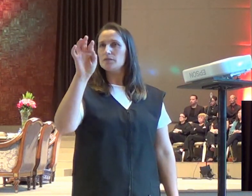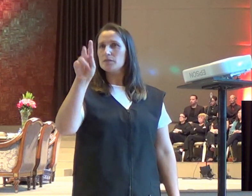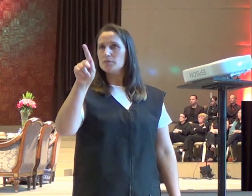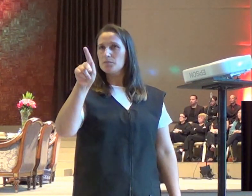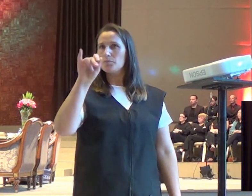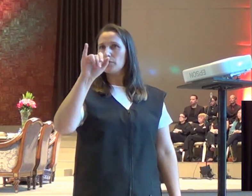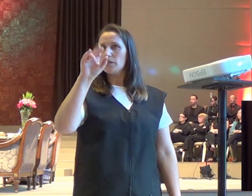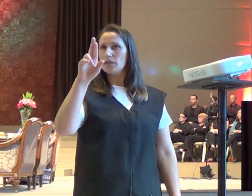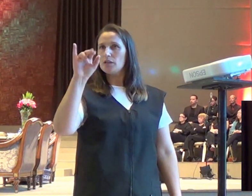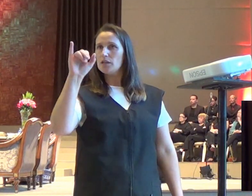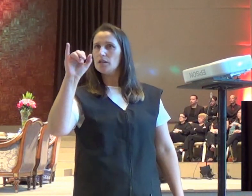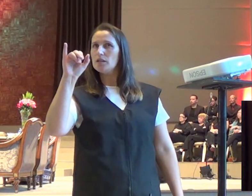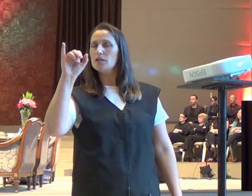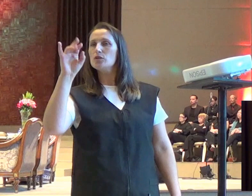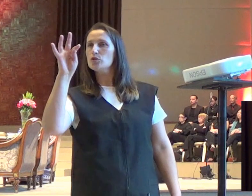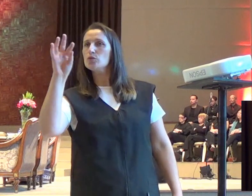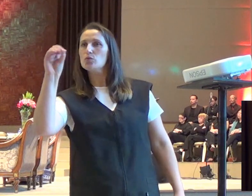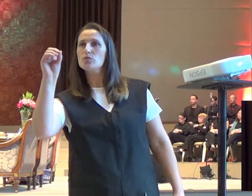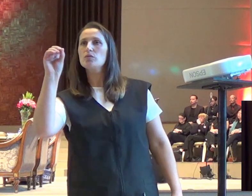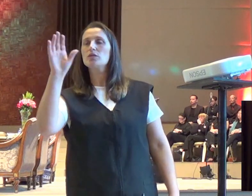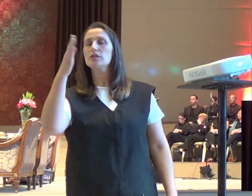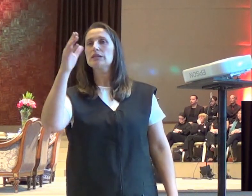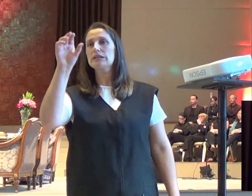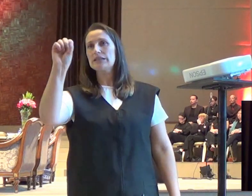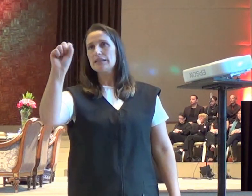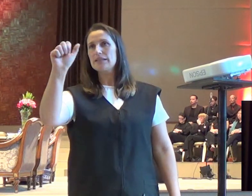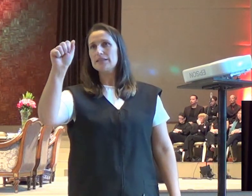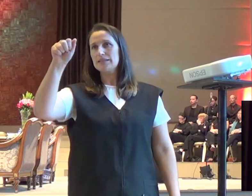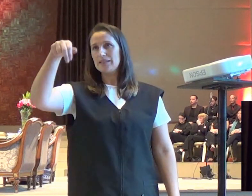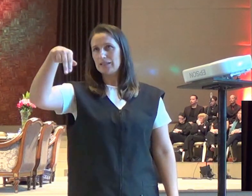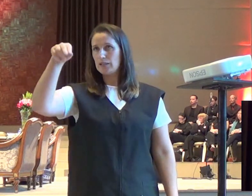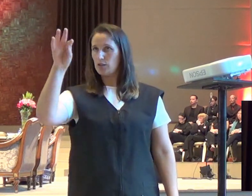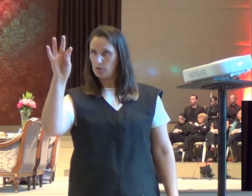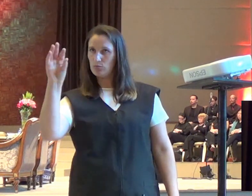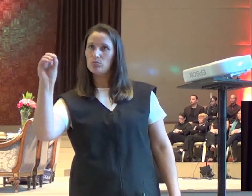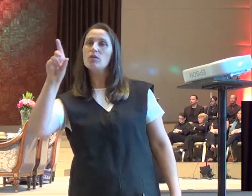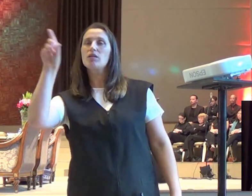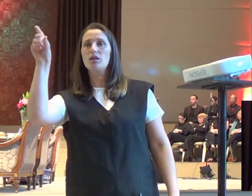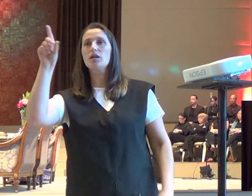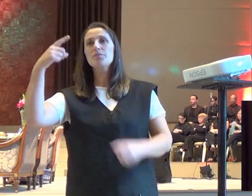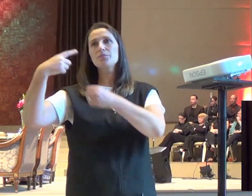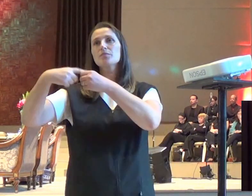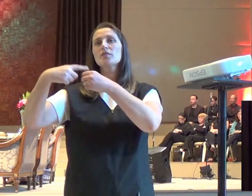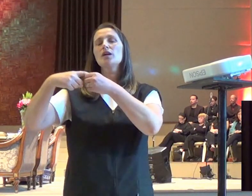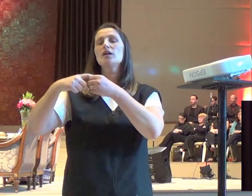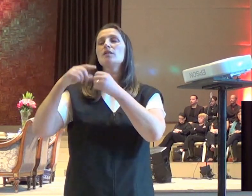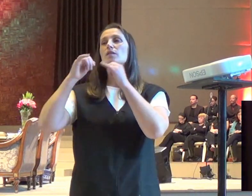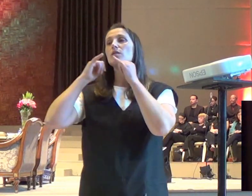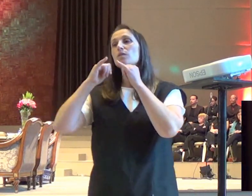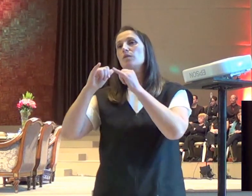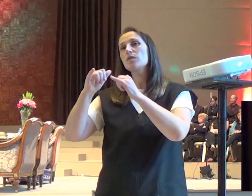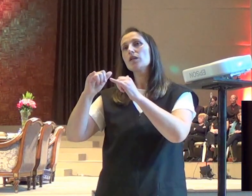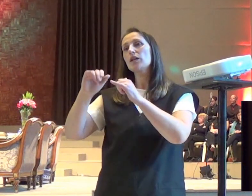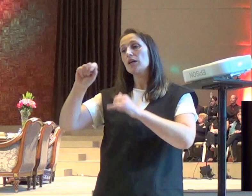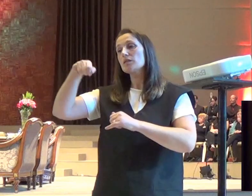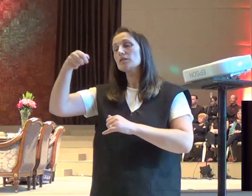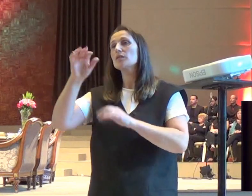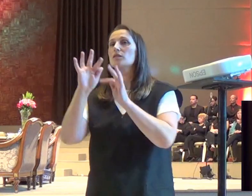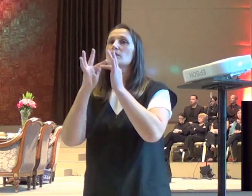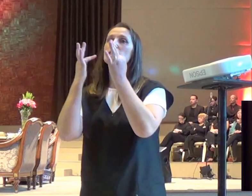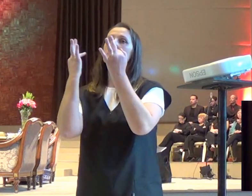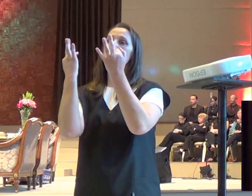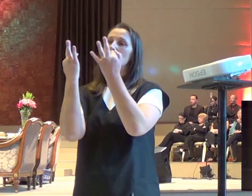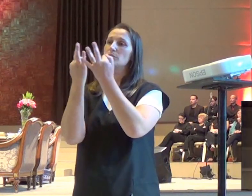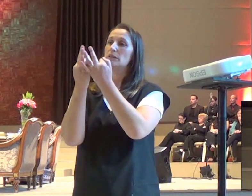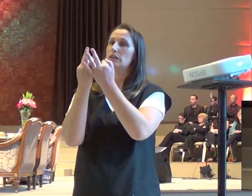e durante aquela semana eu falei sobre família e ao falar sobre família eu dei uma lição de casa para os pastores que